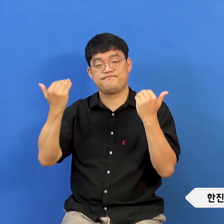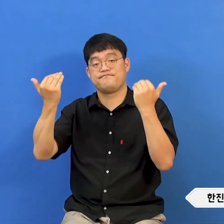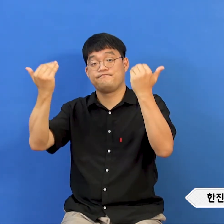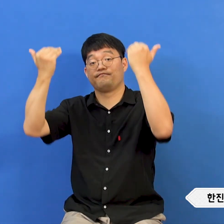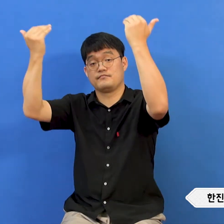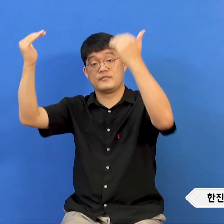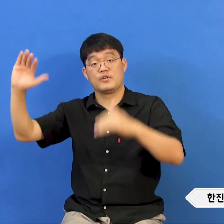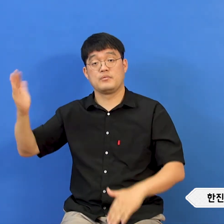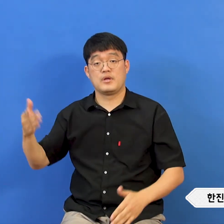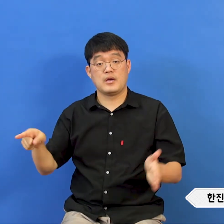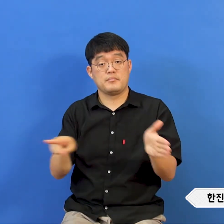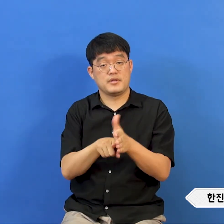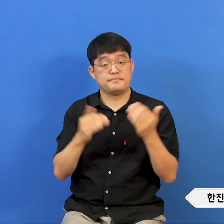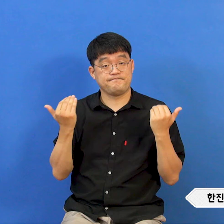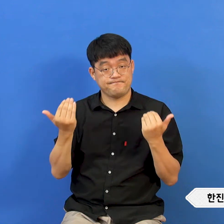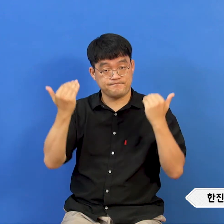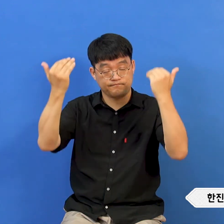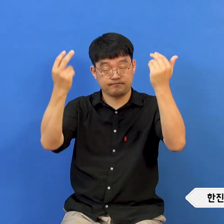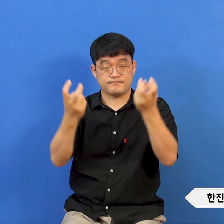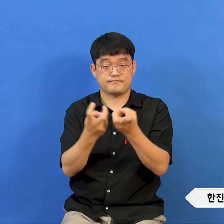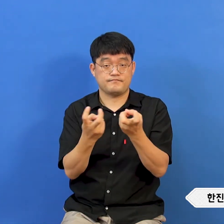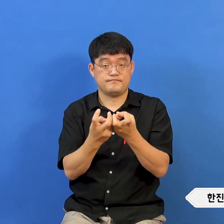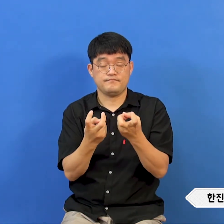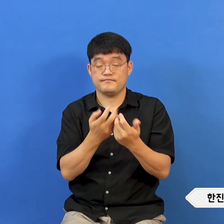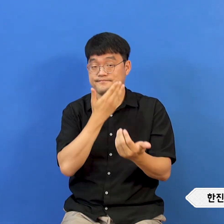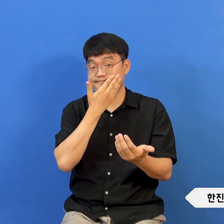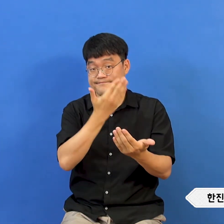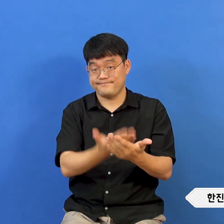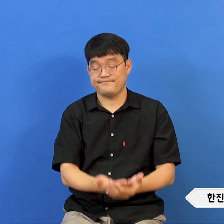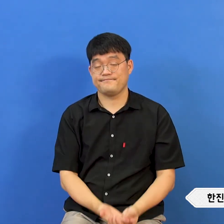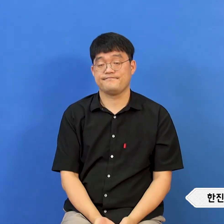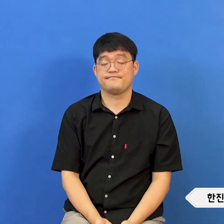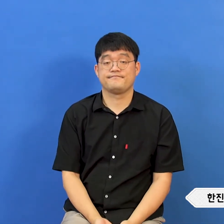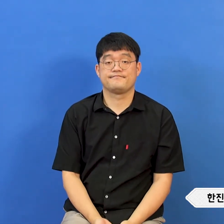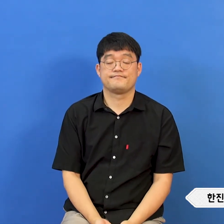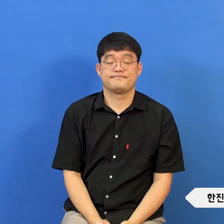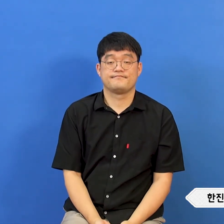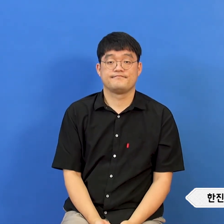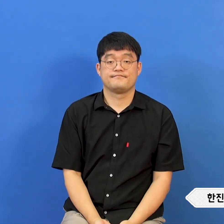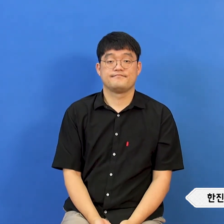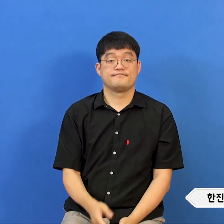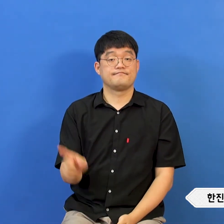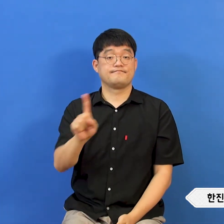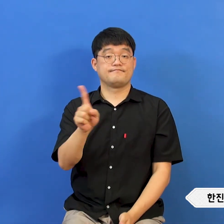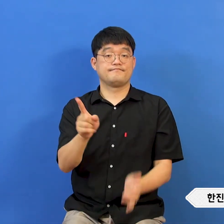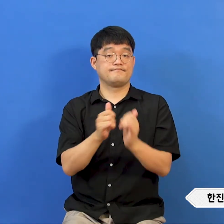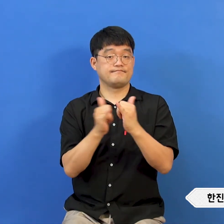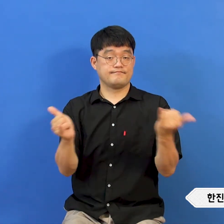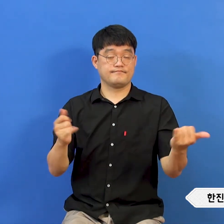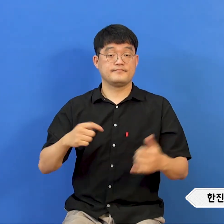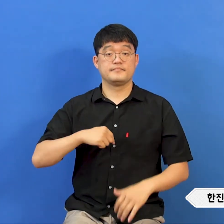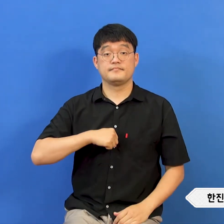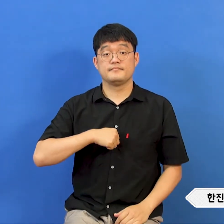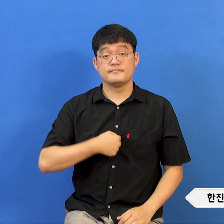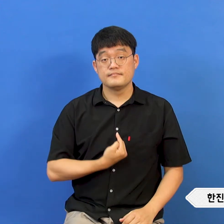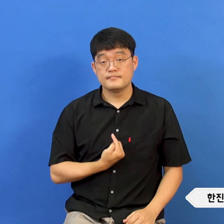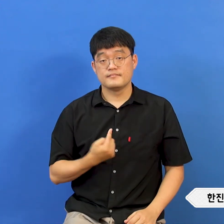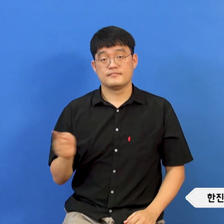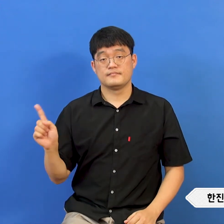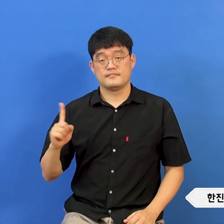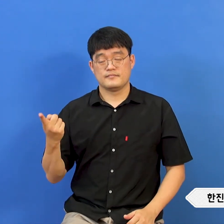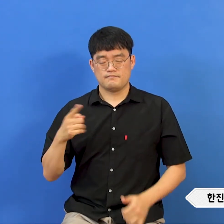어떻게 하면 믿음이 자랄 수 있는가? 그것이 중요하겠죠. 어떤 사람은 자신을